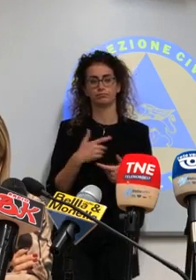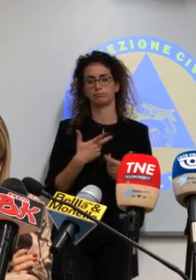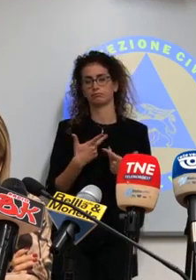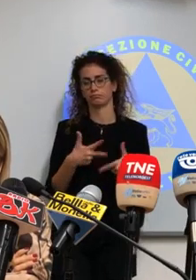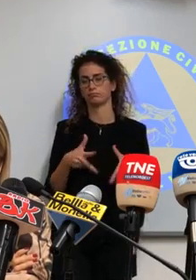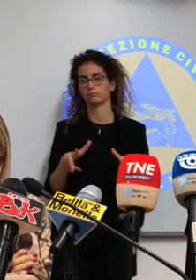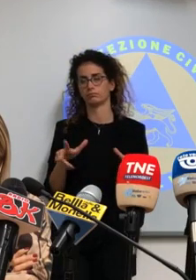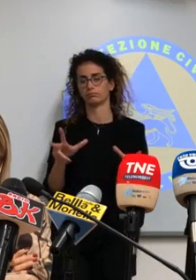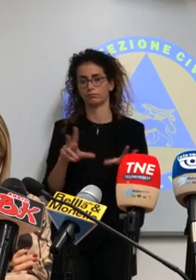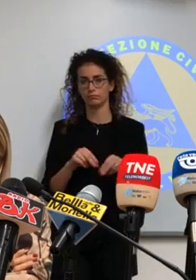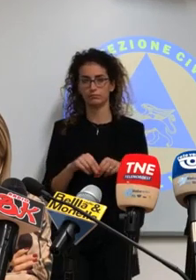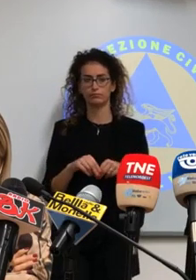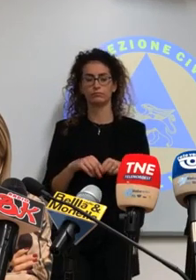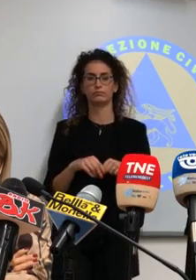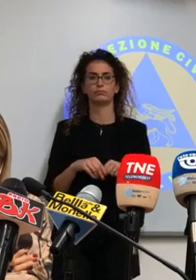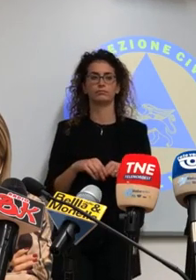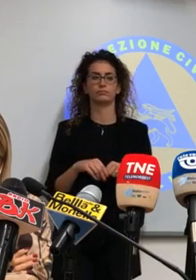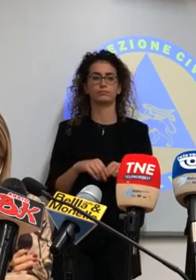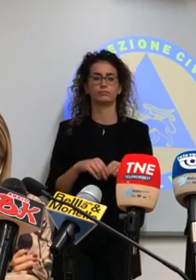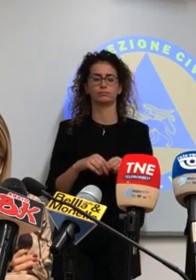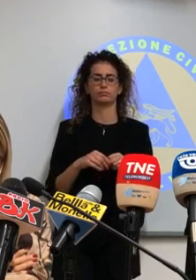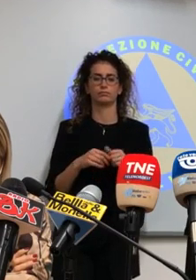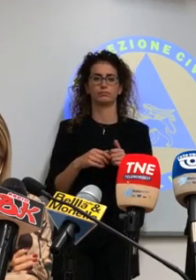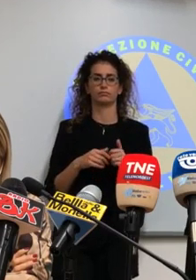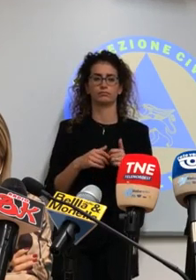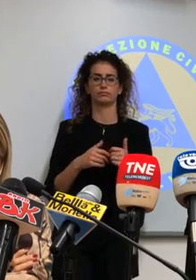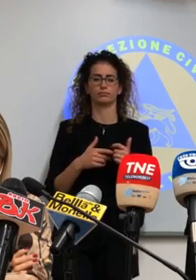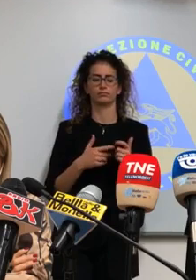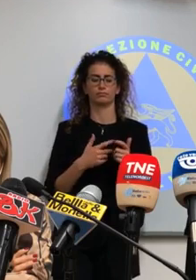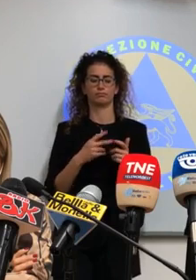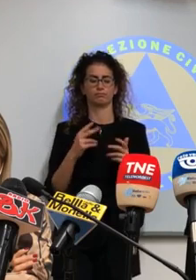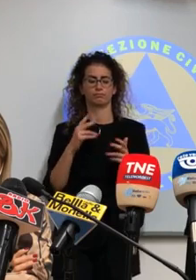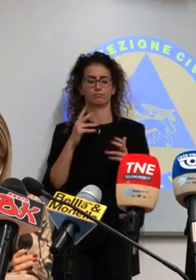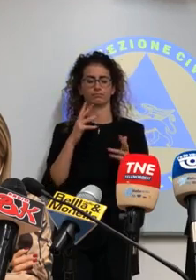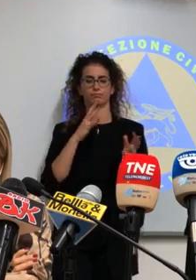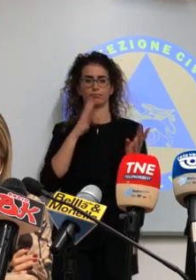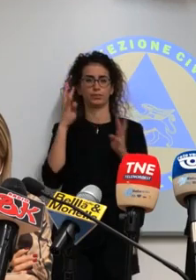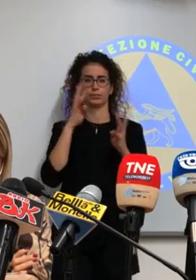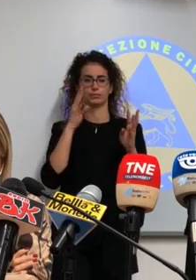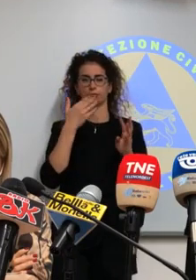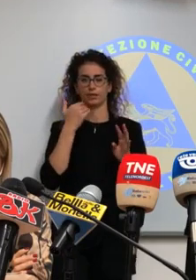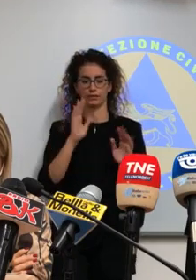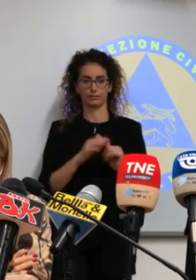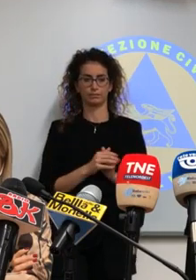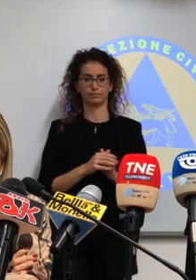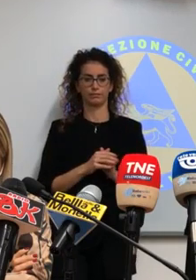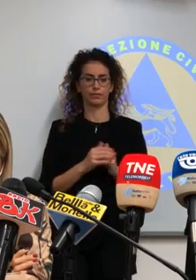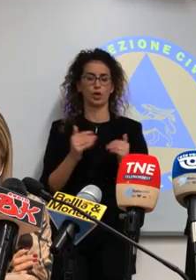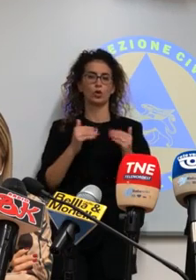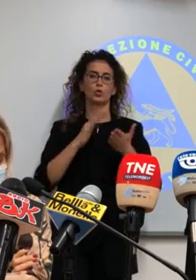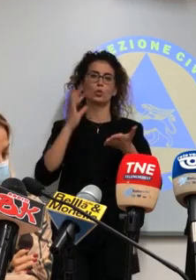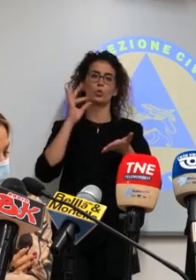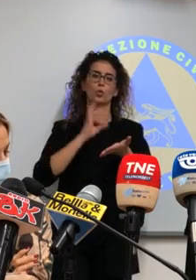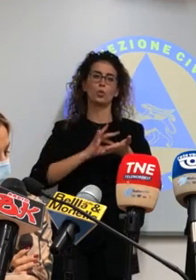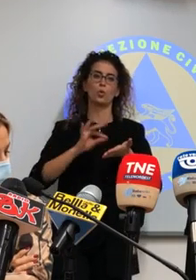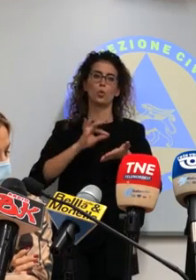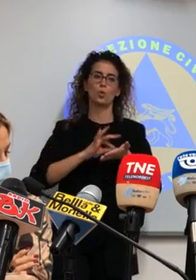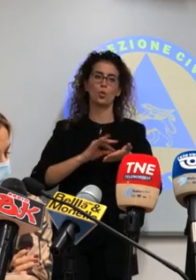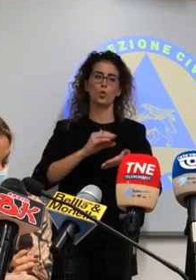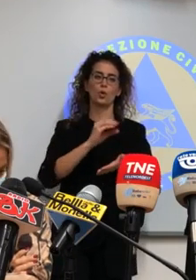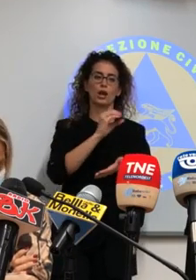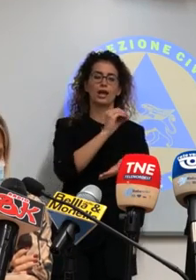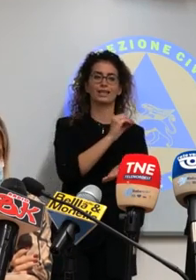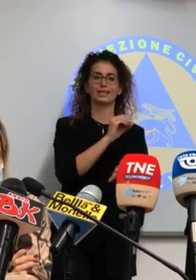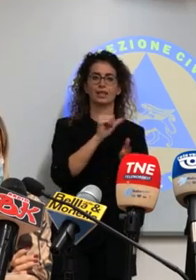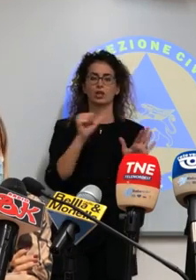ripetiamo per evitare che ci siano delle interpretazioni sbagliate, quando parliamo di scuola 06,